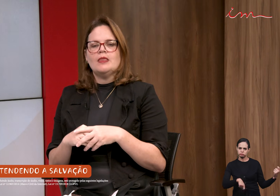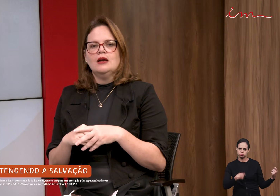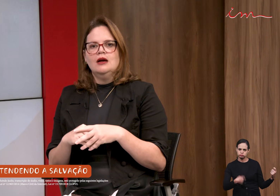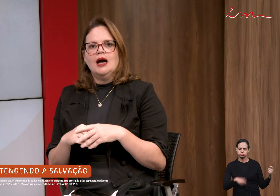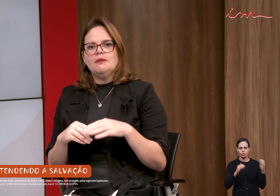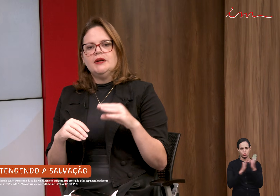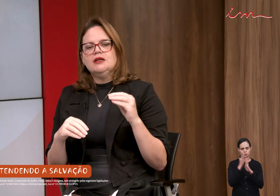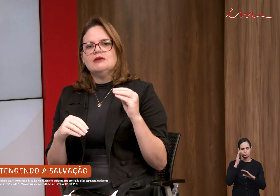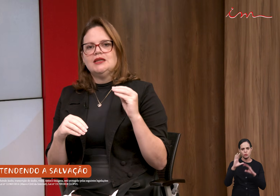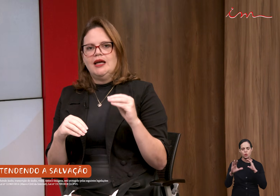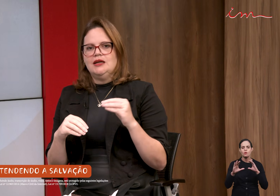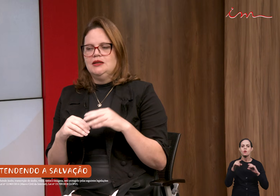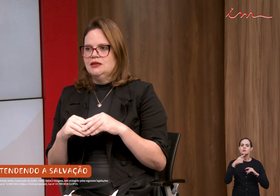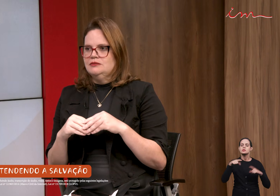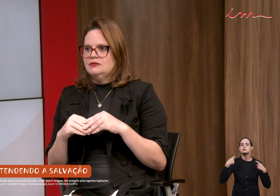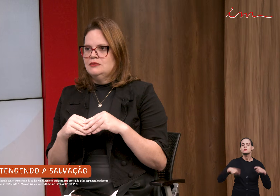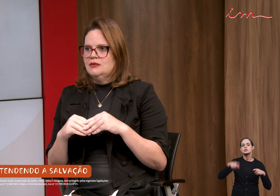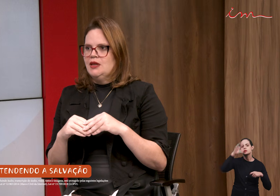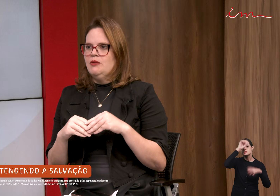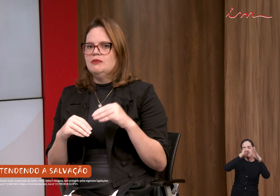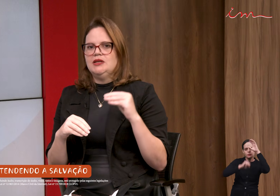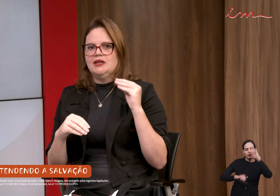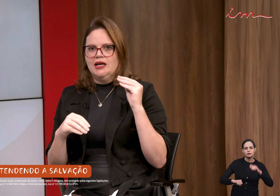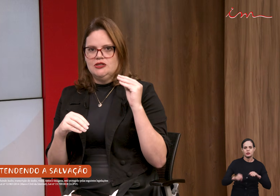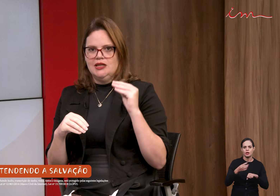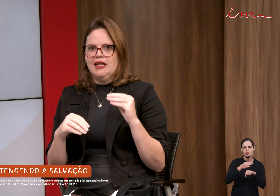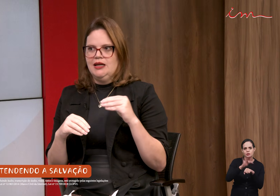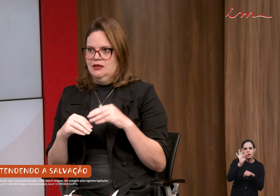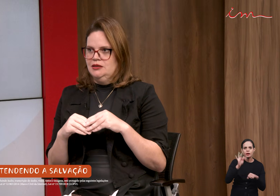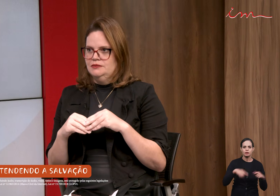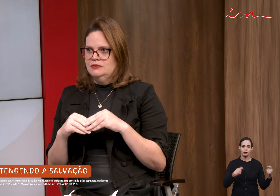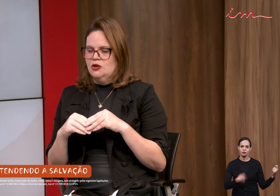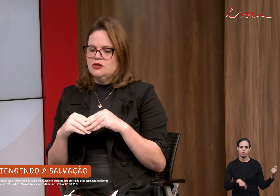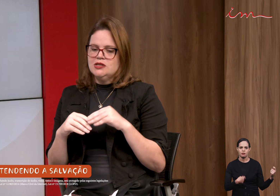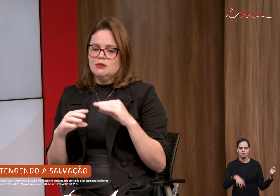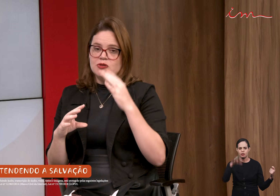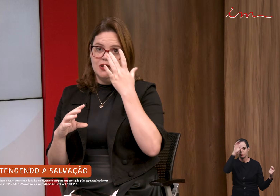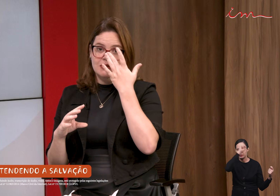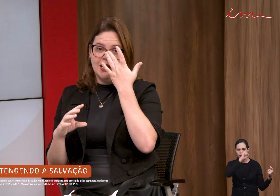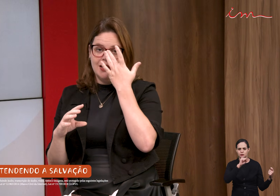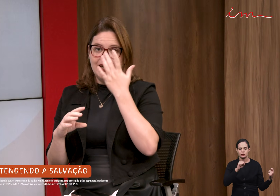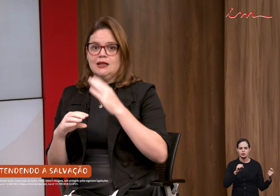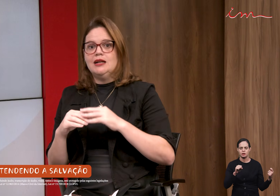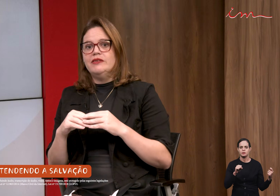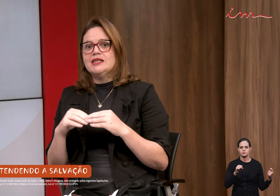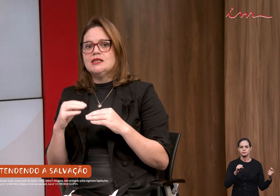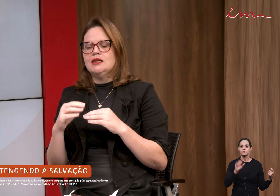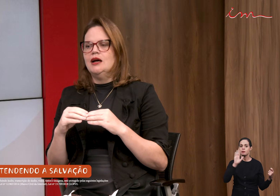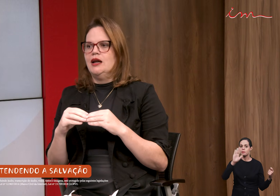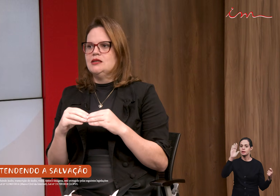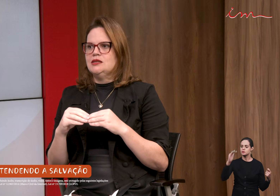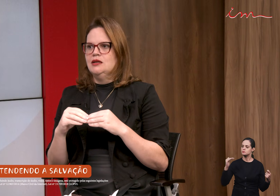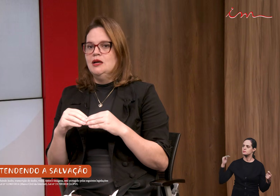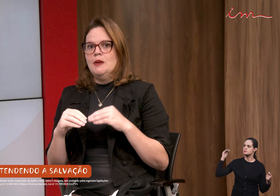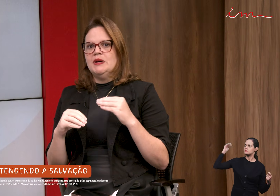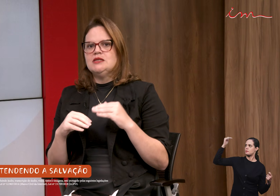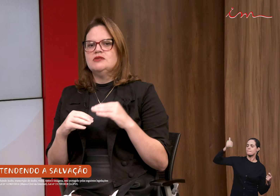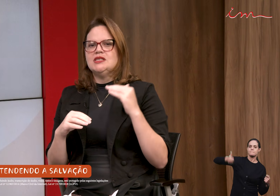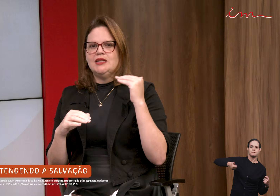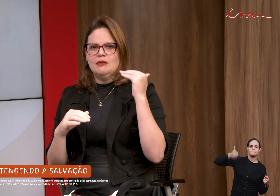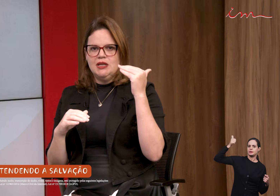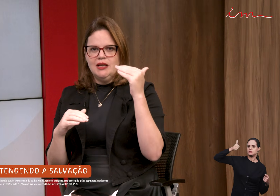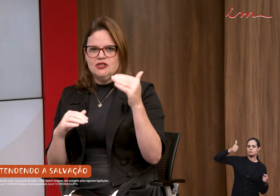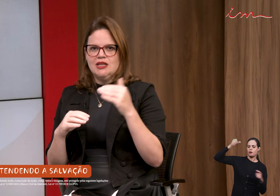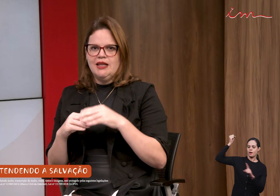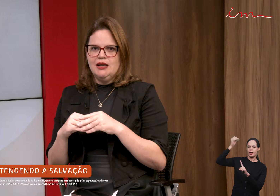Sim. Aprendam a técnica, tenham habilidade na técnica. Nós não estamos falando que a técnica ela vai exceder a graça, mas